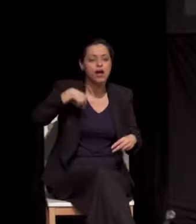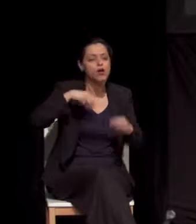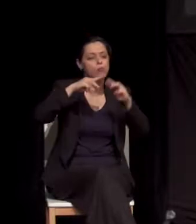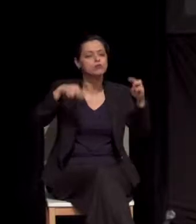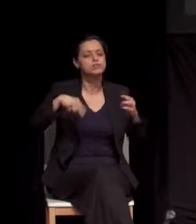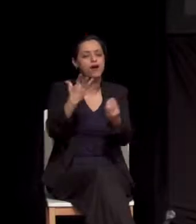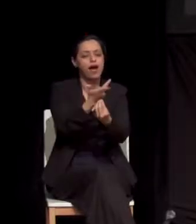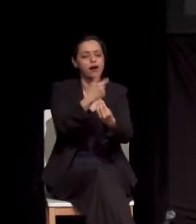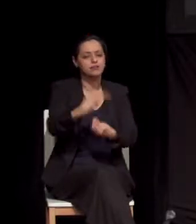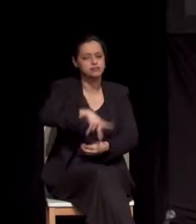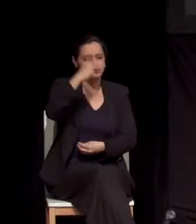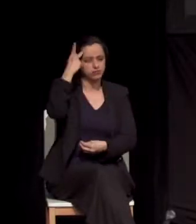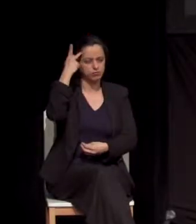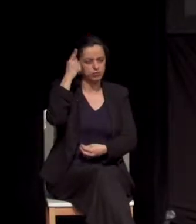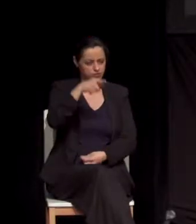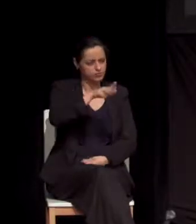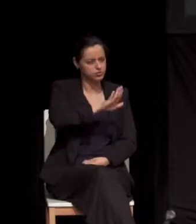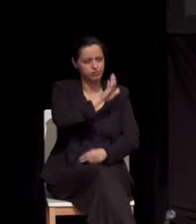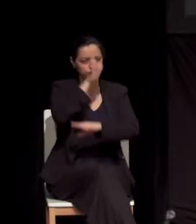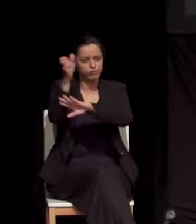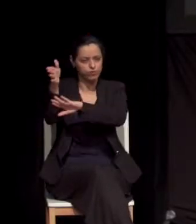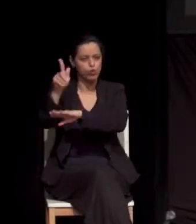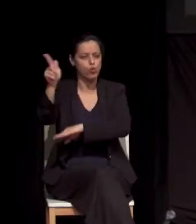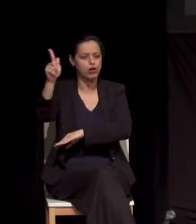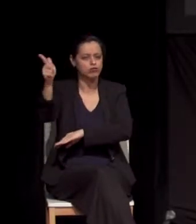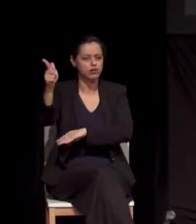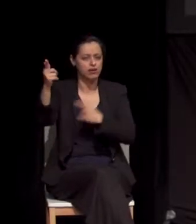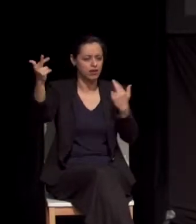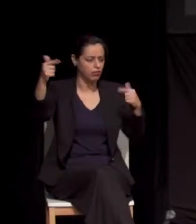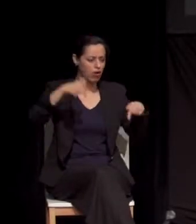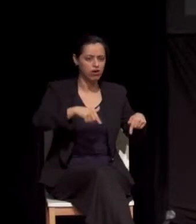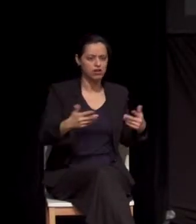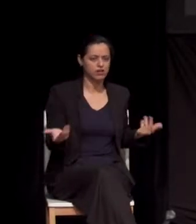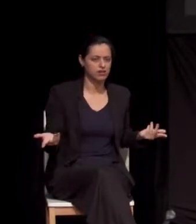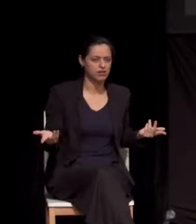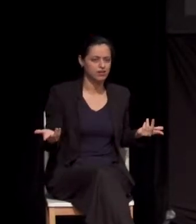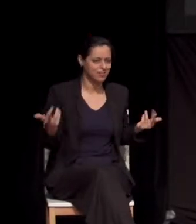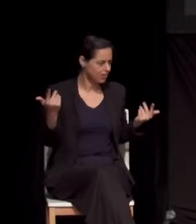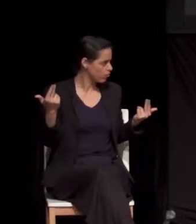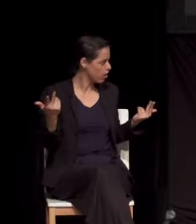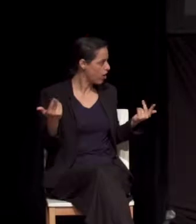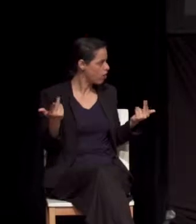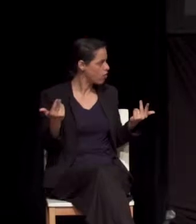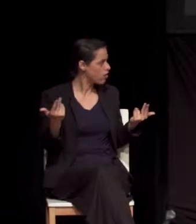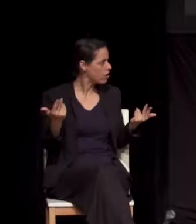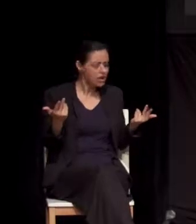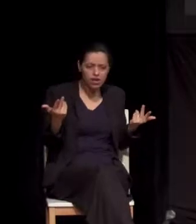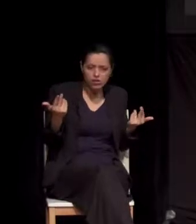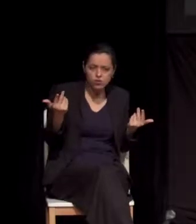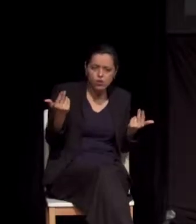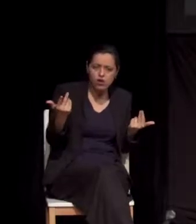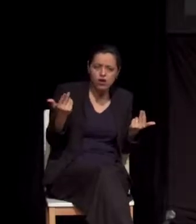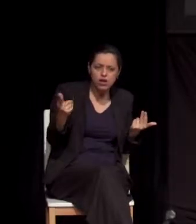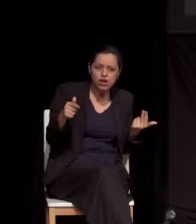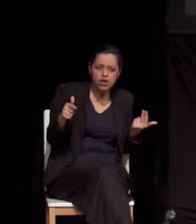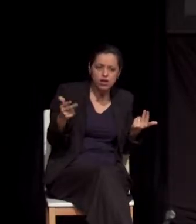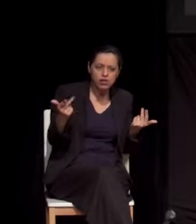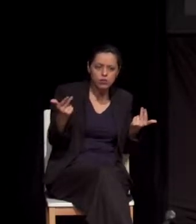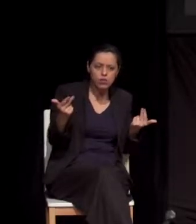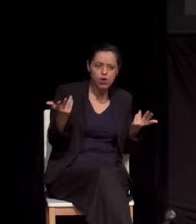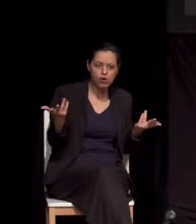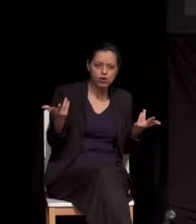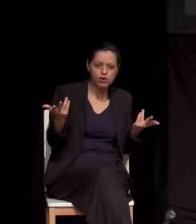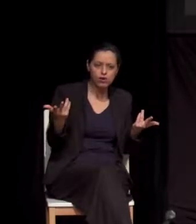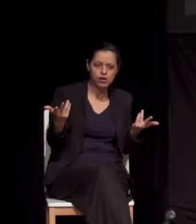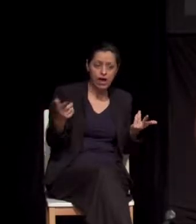é? Vocês já passearam na Praia do Guarujá? É a mesma coisa que aqui no MASP. Entendeu? Então, nós estamos discutindo